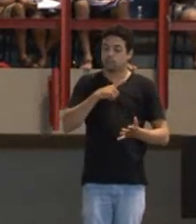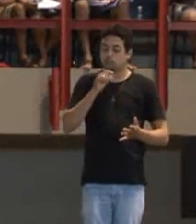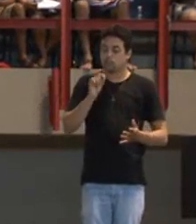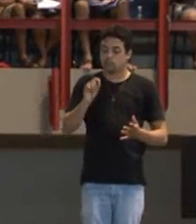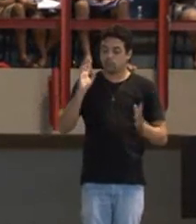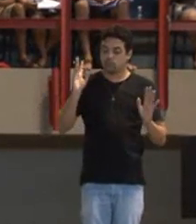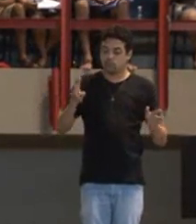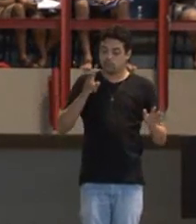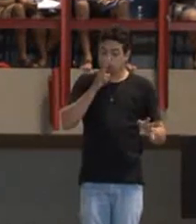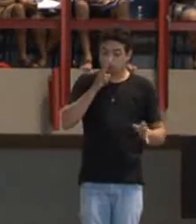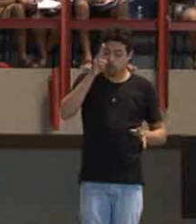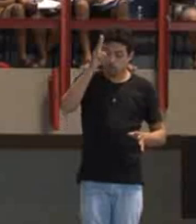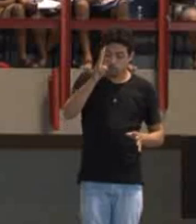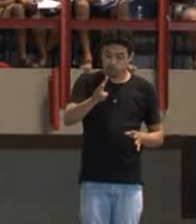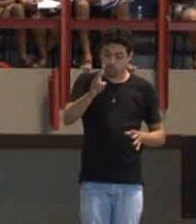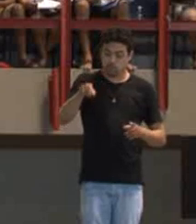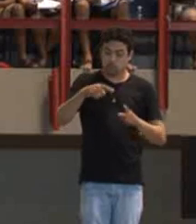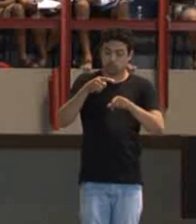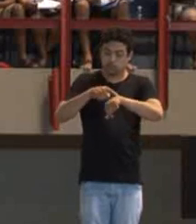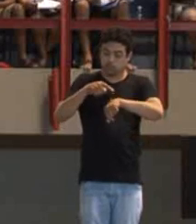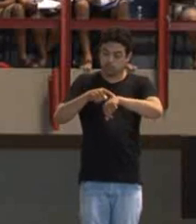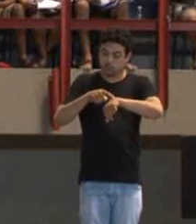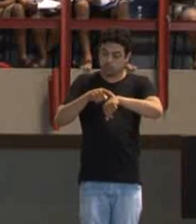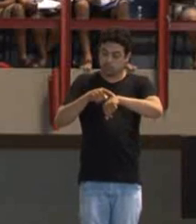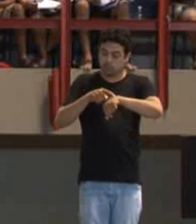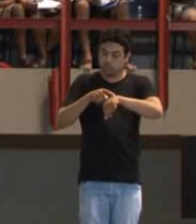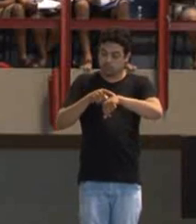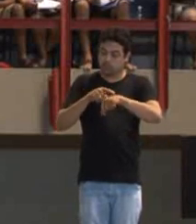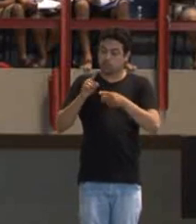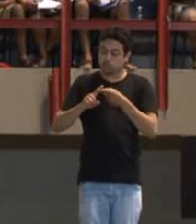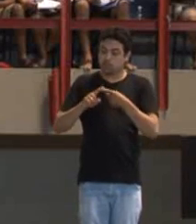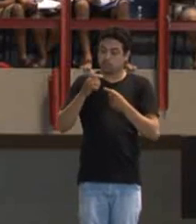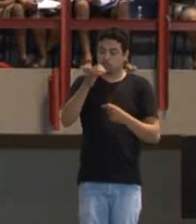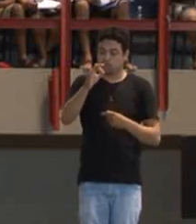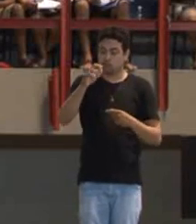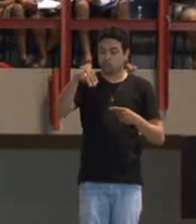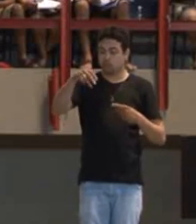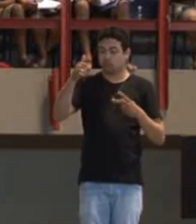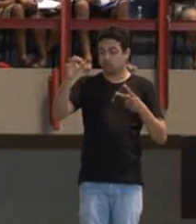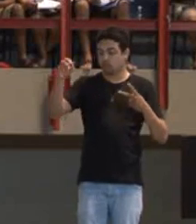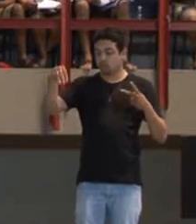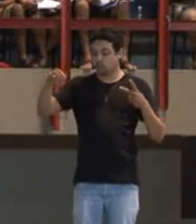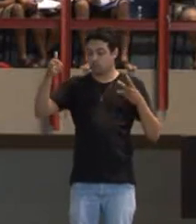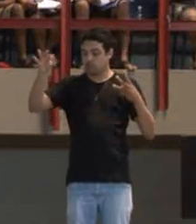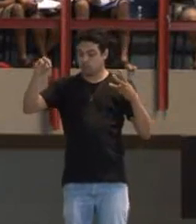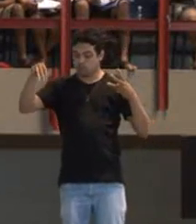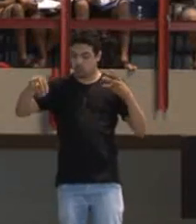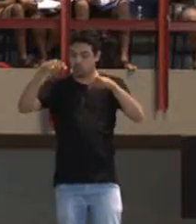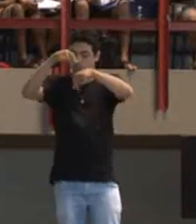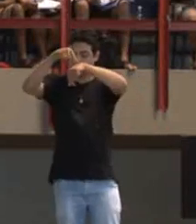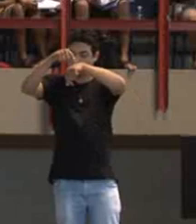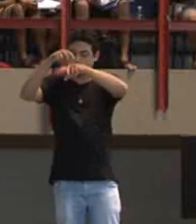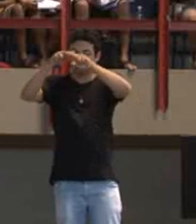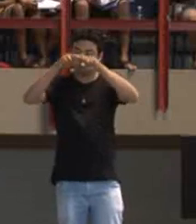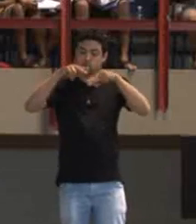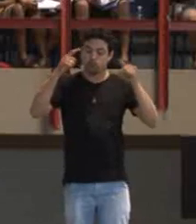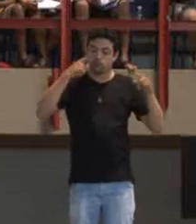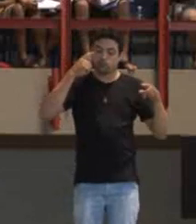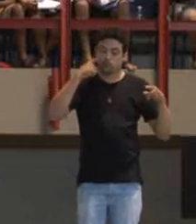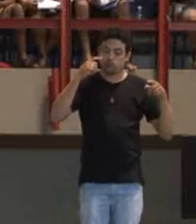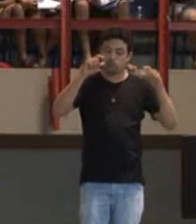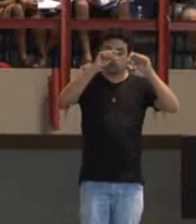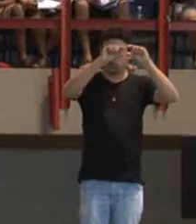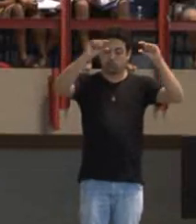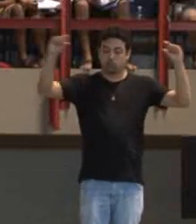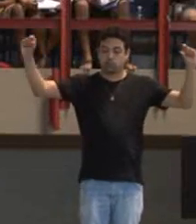a potência e o tempo. 10 minutos, 10 minutos, 10 minutos. Então, vamos pegar só os primeiros